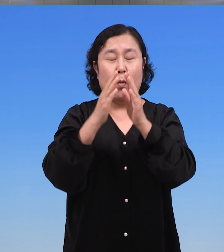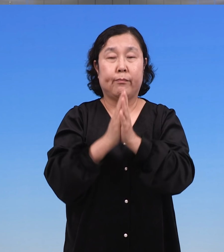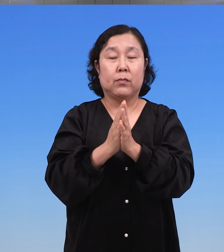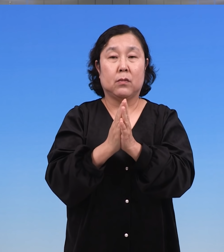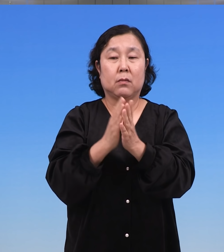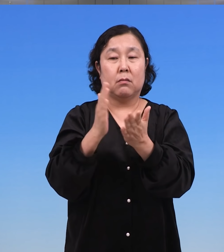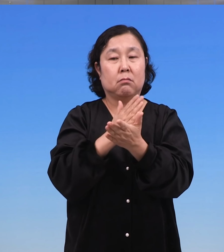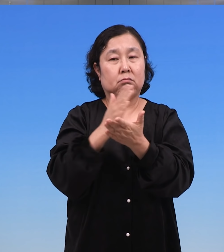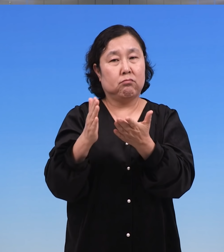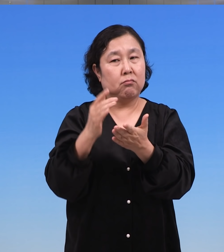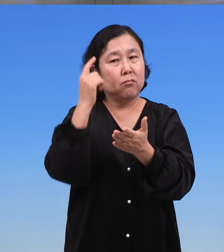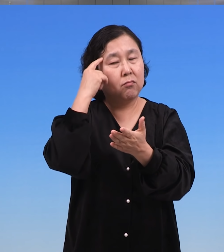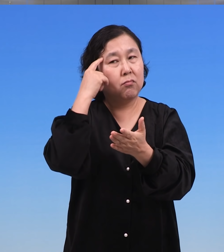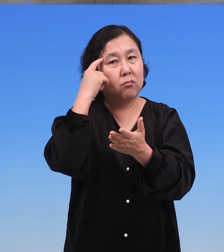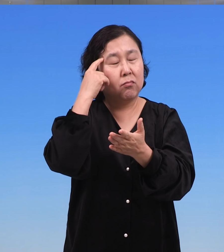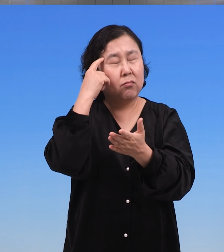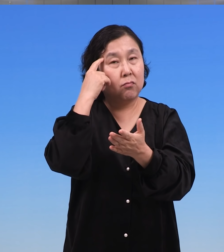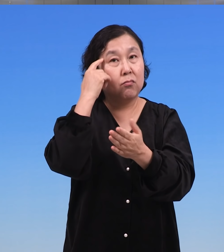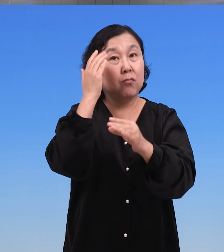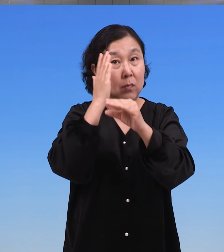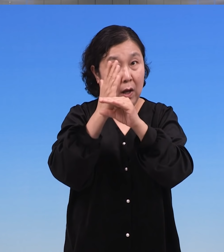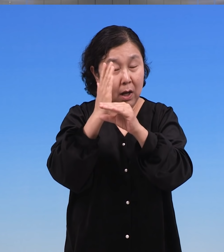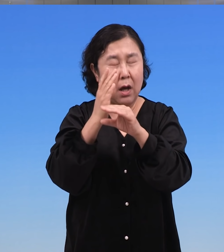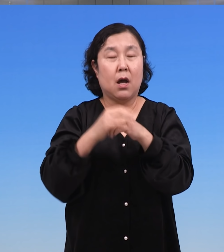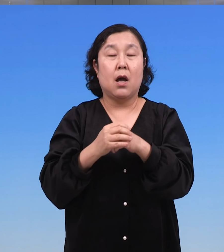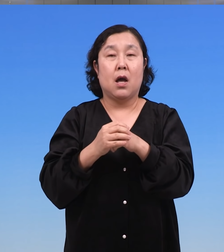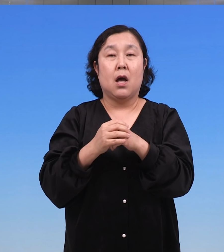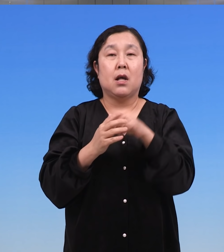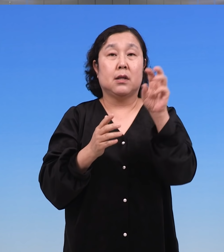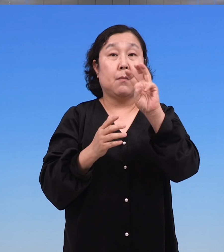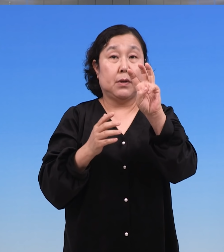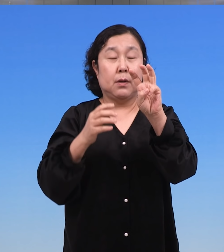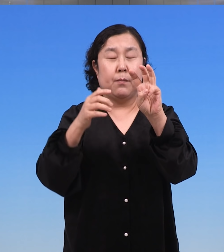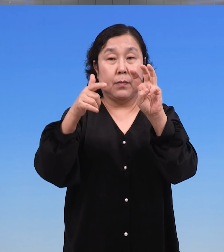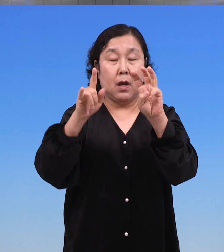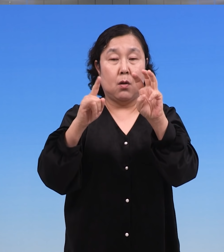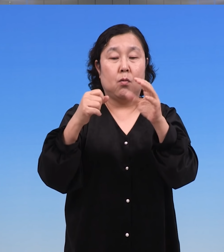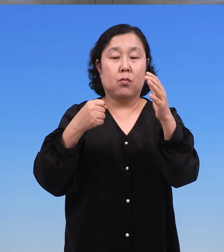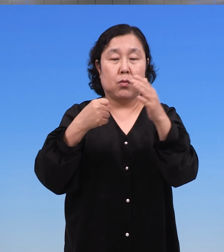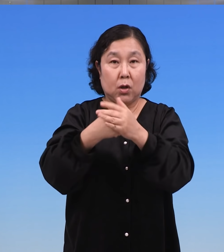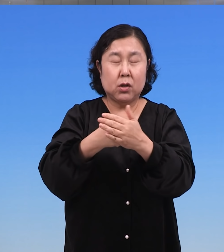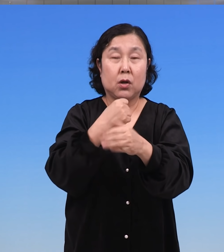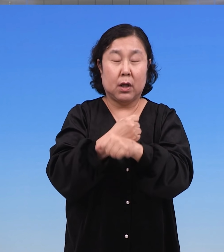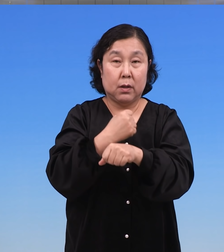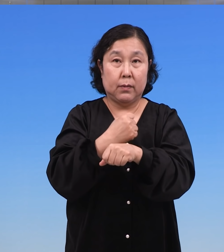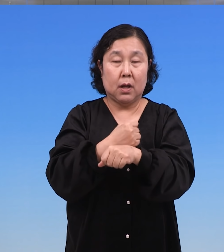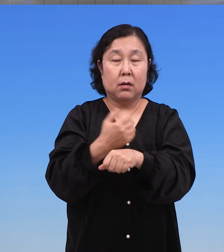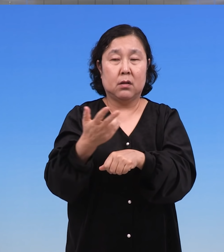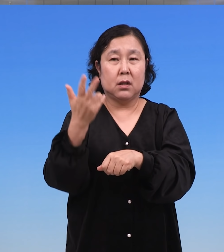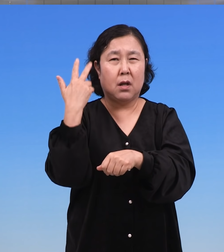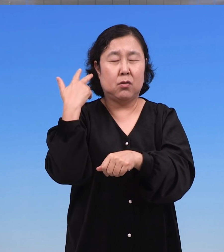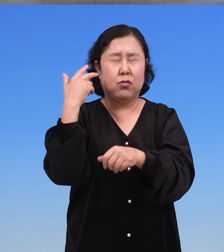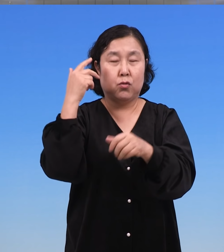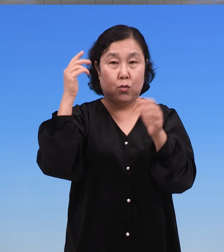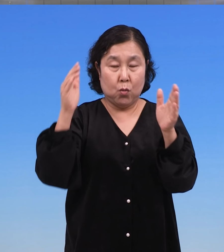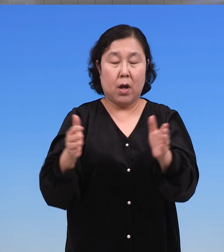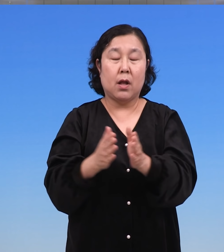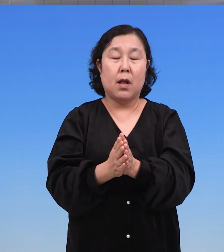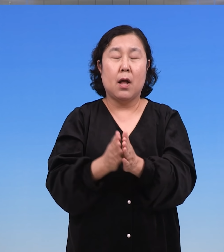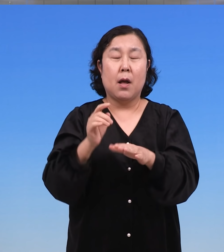분립을 할 생각을 했었다가 이제 30개 교회로 그렇게 결정을 했는데요. 저는 지난 한 주